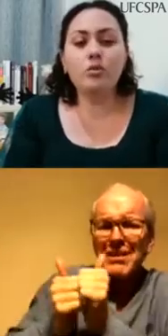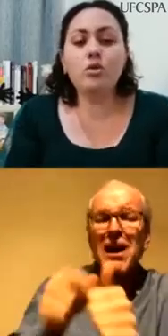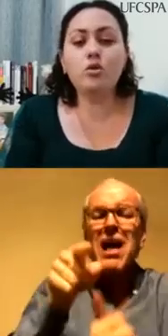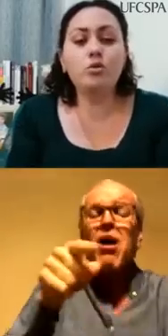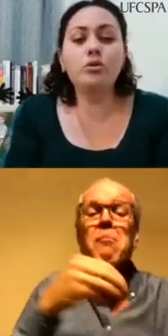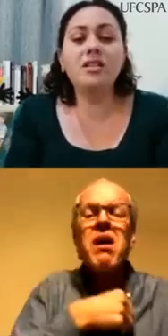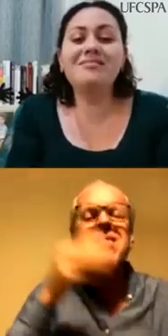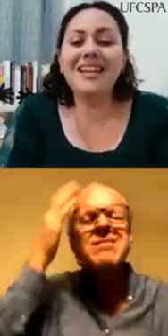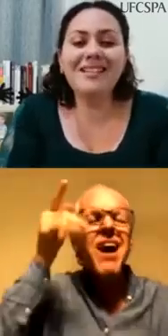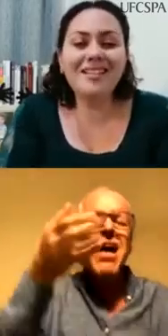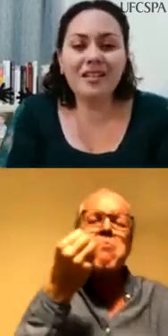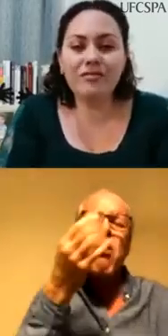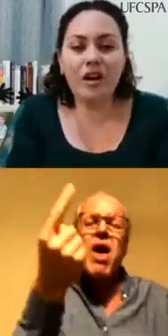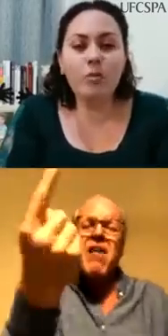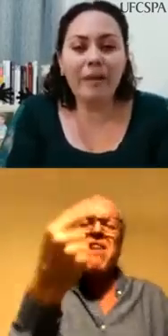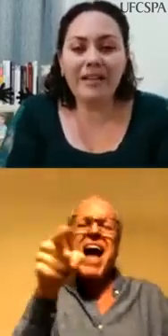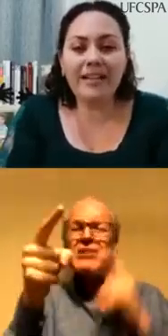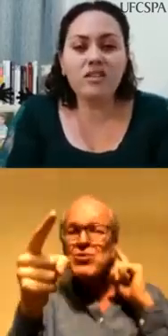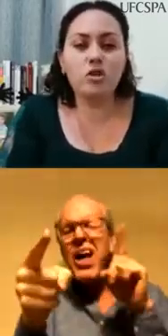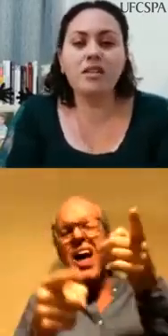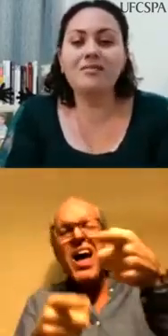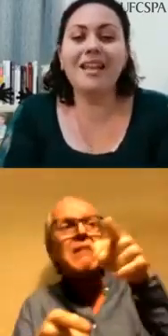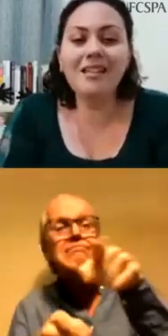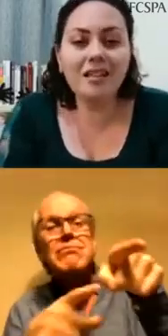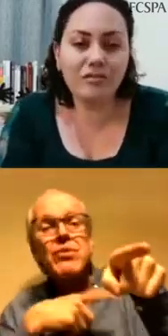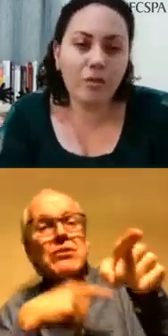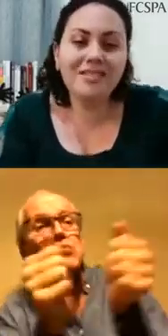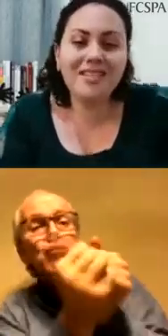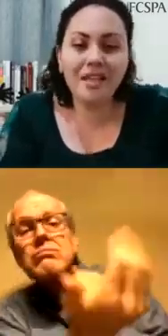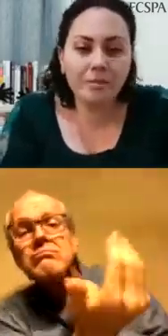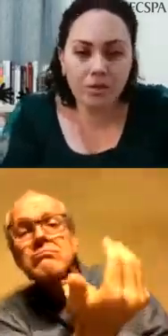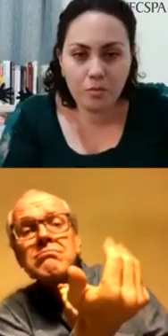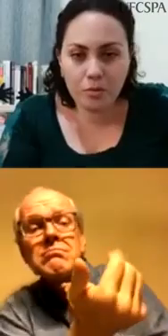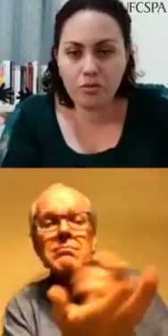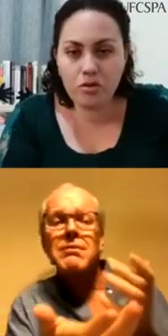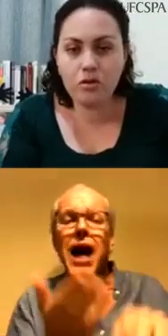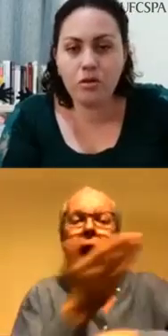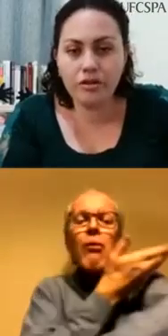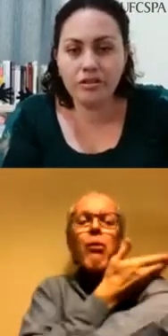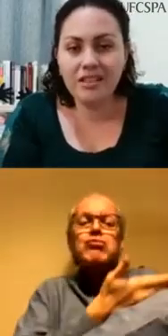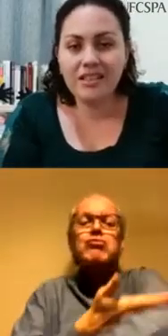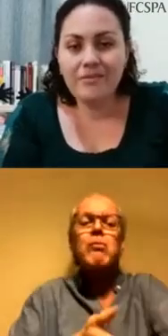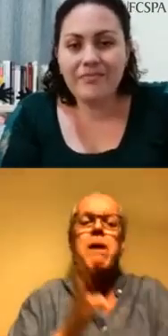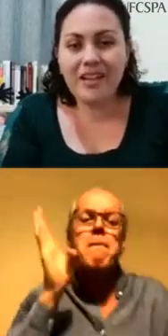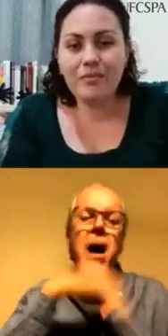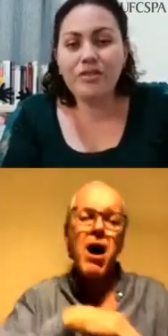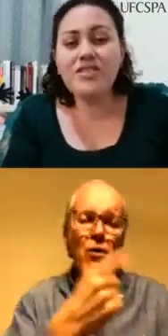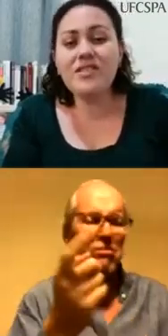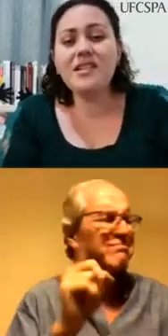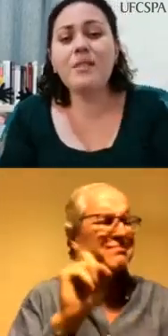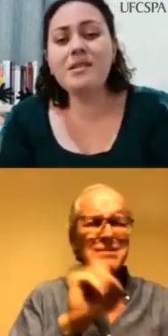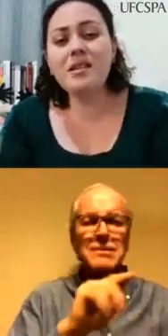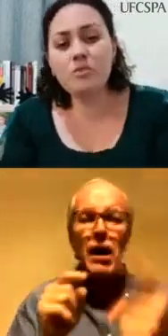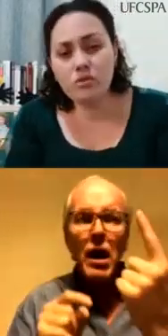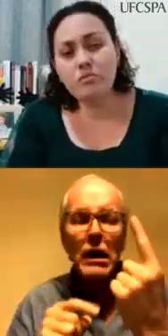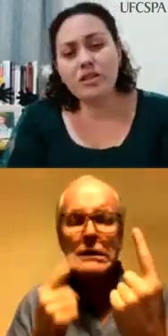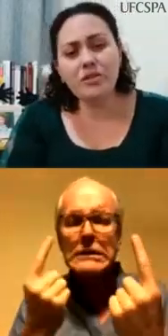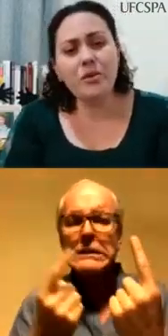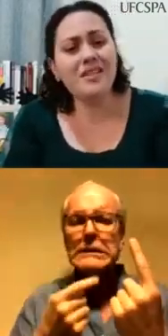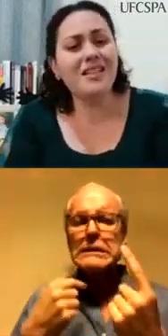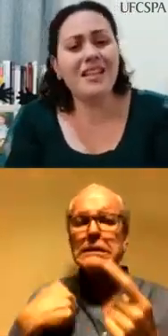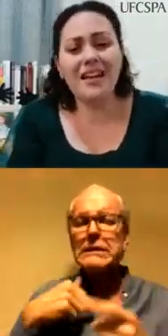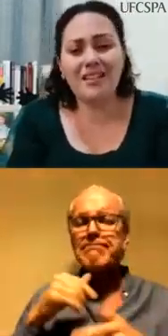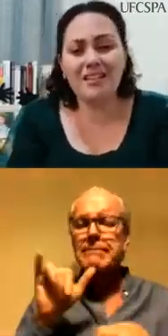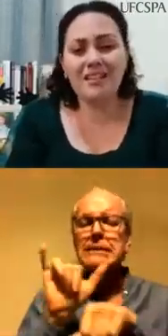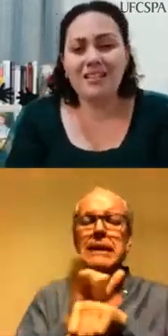que o surdo ele tem que levar um parente ou ele tem que levar um intérprete para o consultório, né? Muitas vezes acaba se acostumando